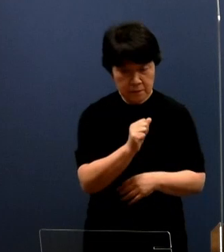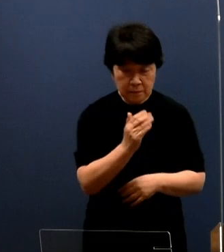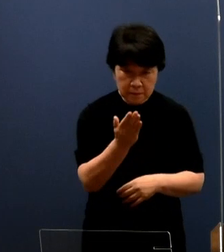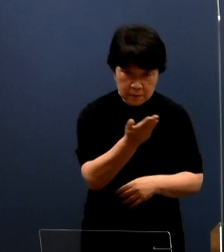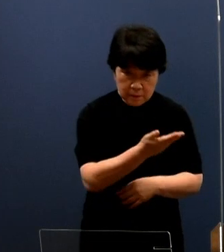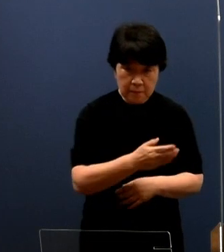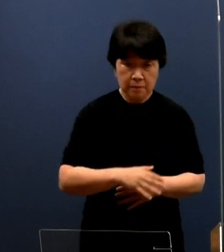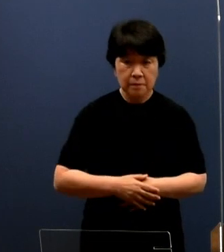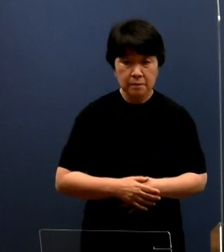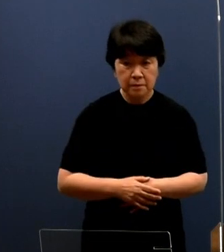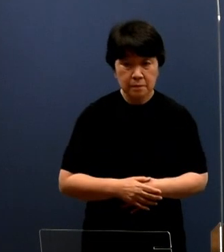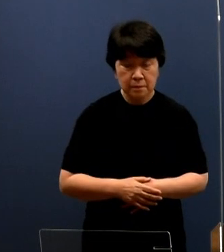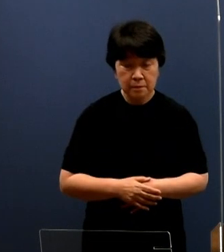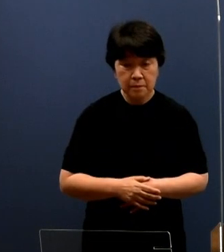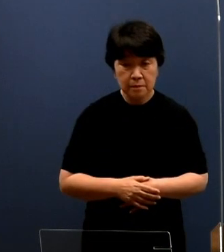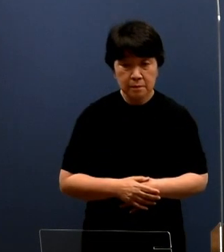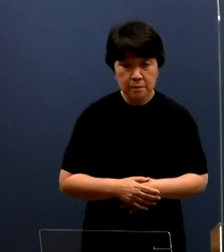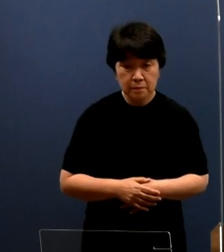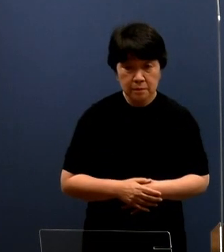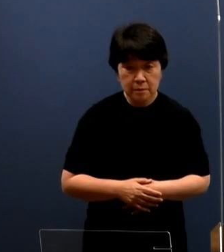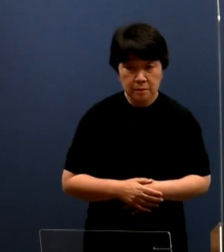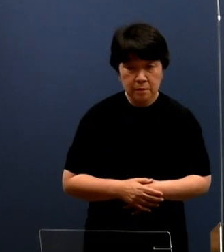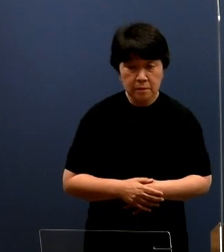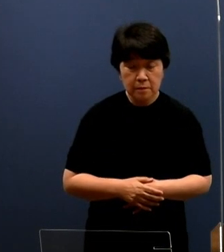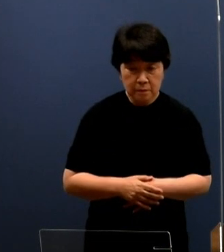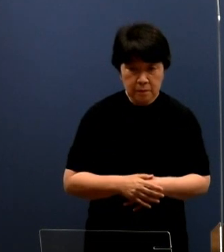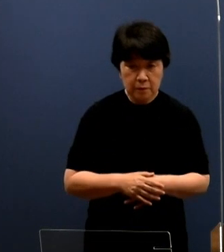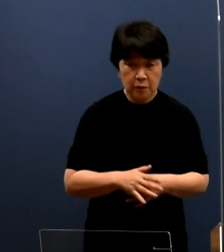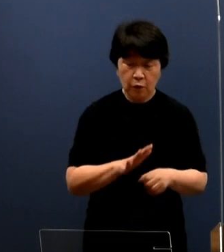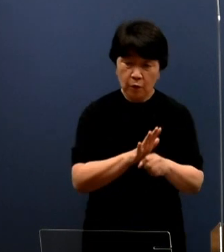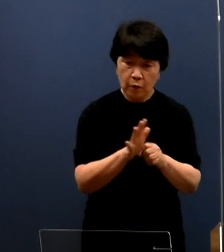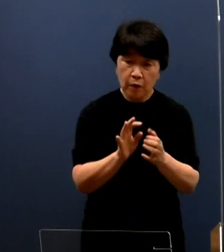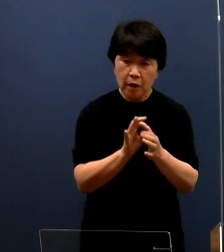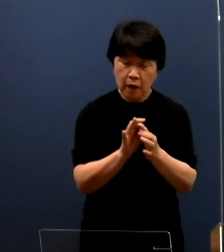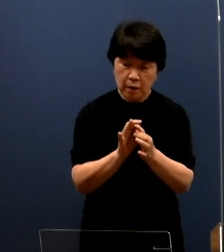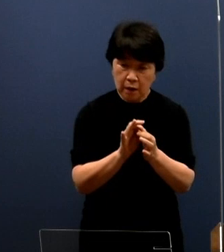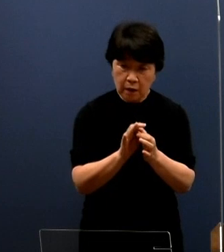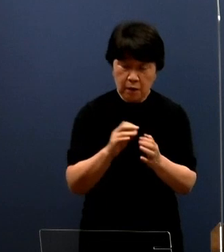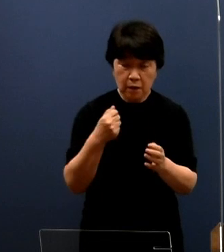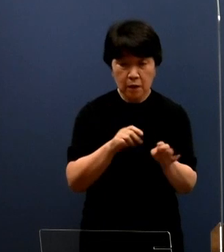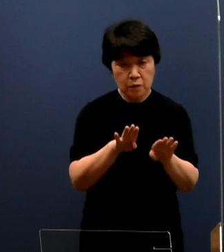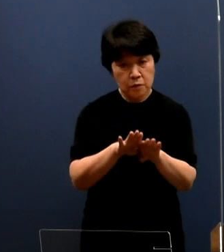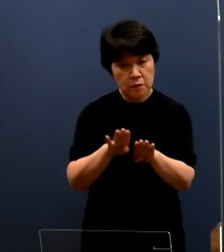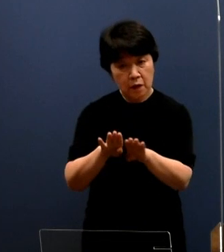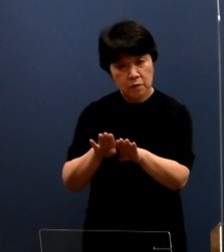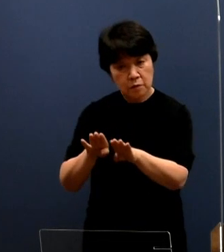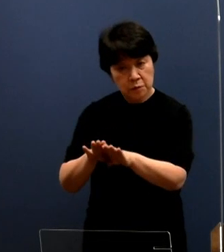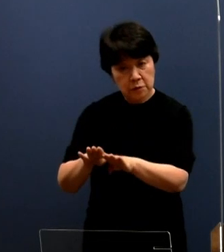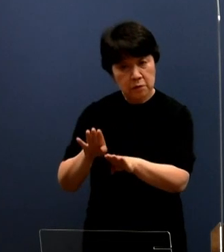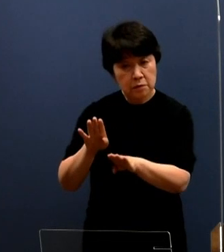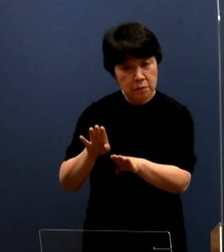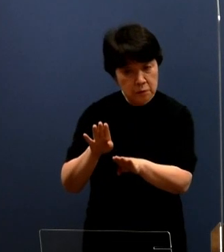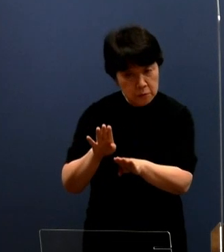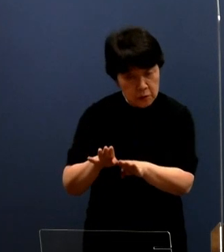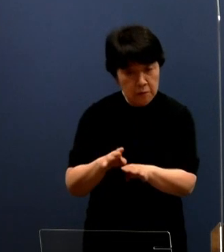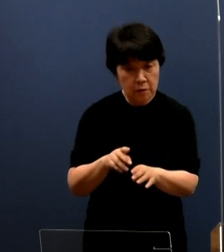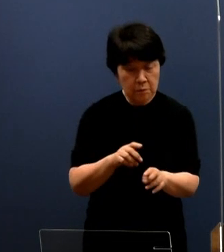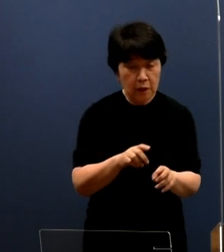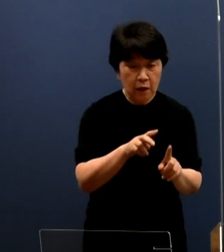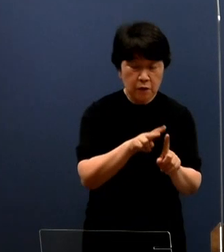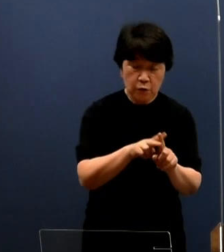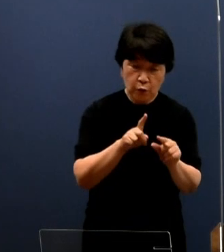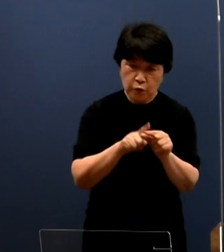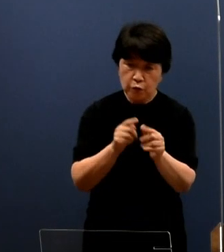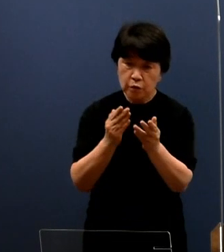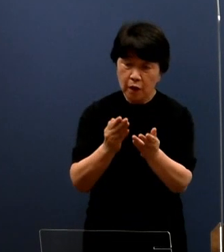型コロナの関連で先ほど夏休みという質問もあったかと思うんですけれども、はい、県内多くの小中学校で夏休みに入った